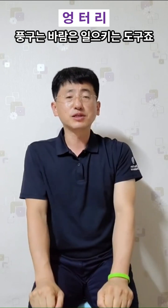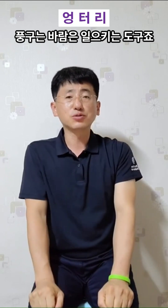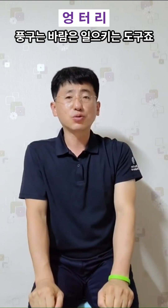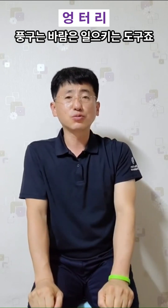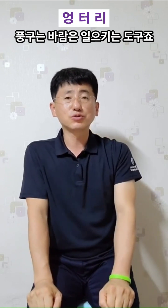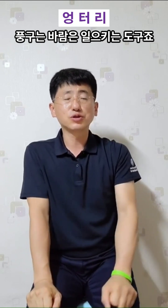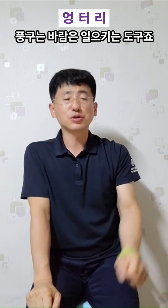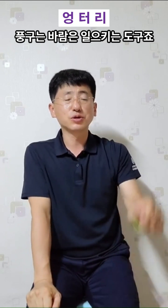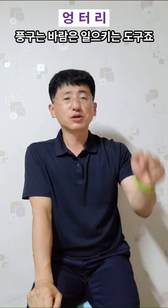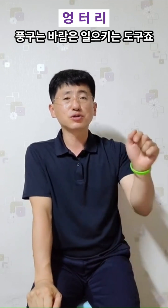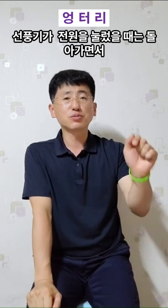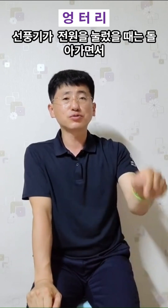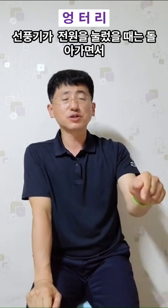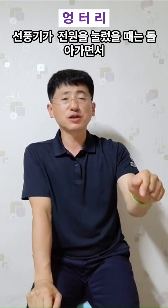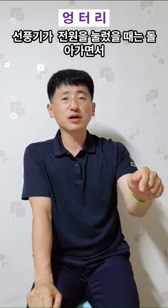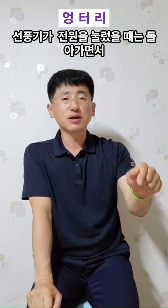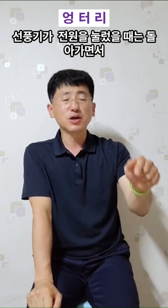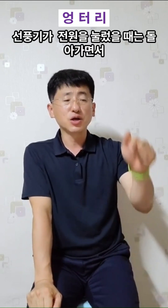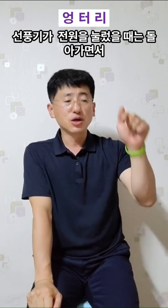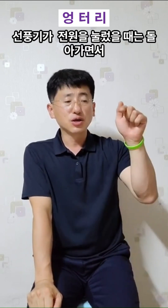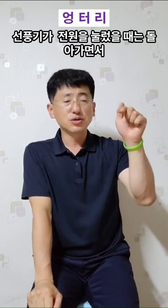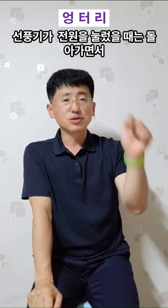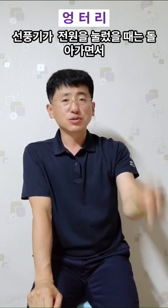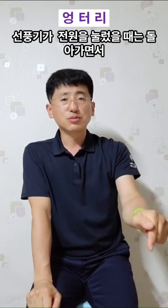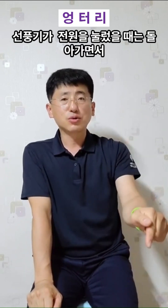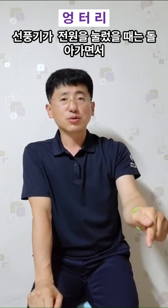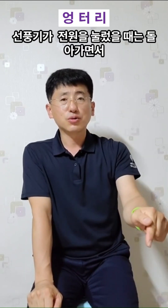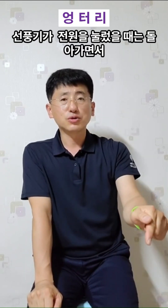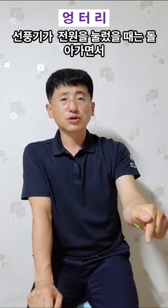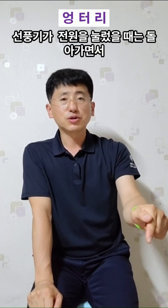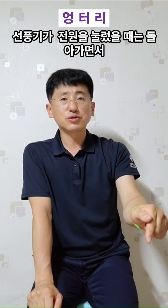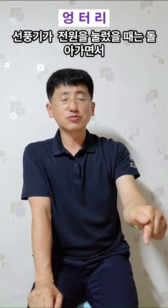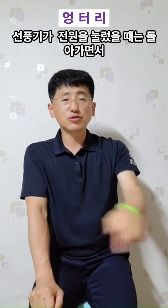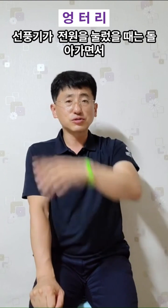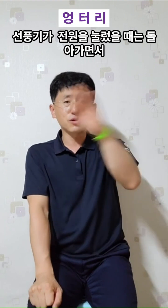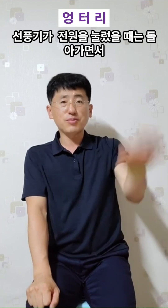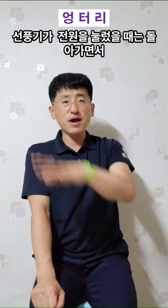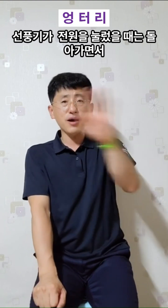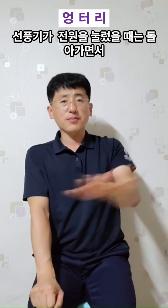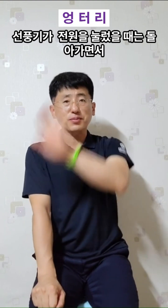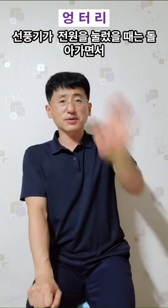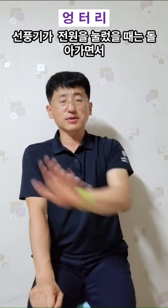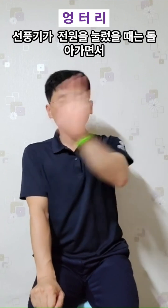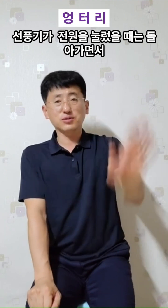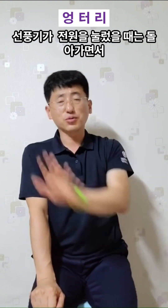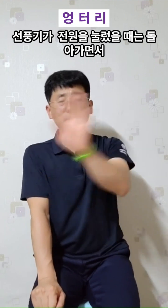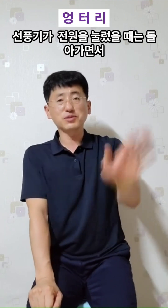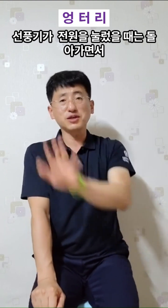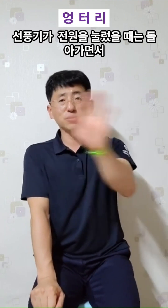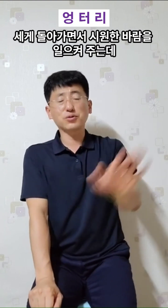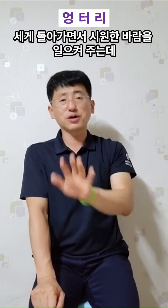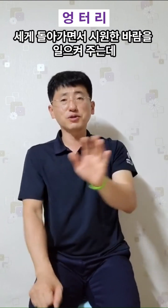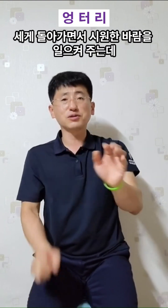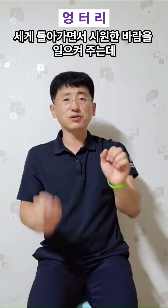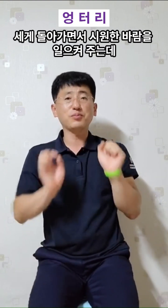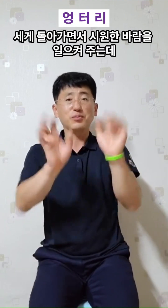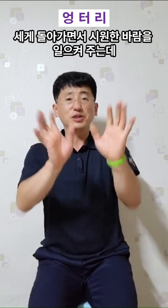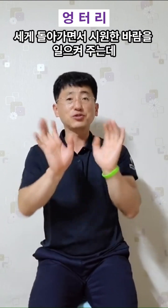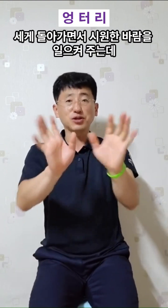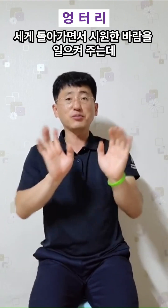일으키는 도구죠. 그러니까 선풍기가 뭐 전원을 눌렀을 때는 막 세게 돌아가면서 시원한